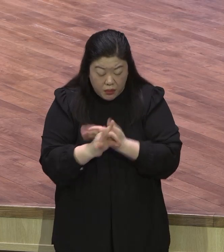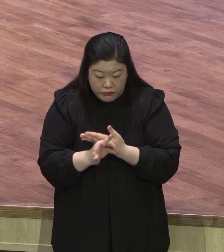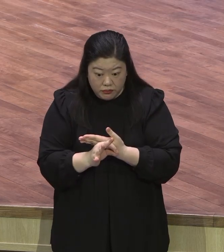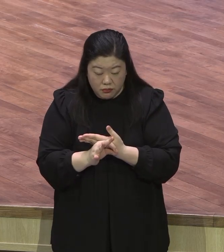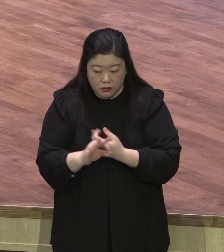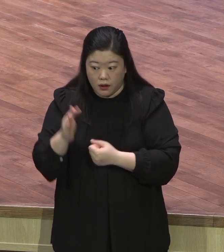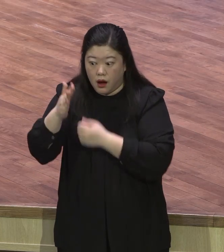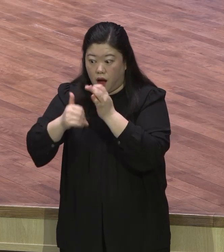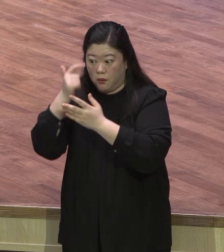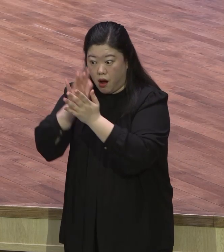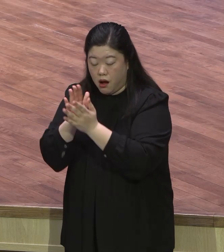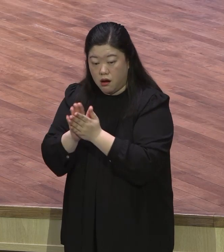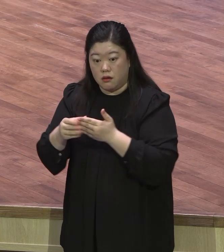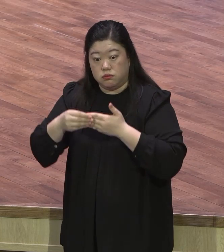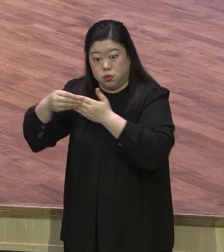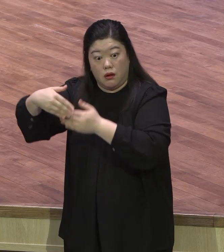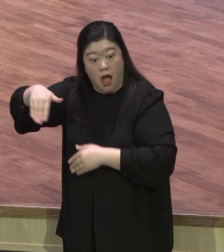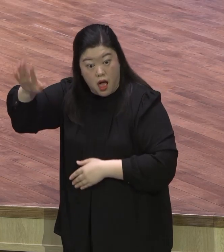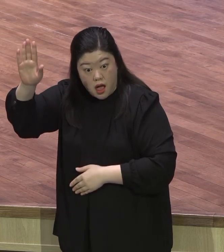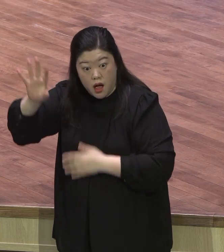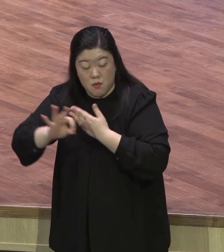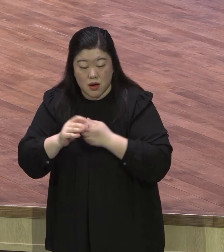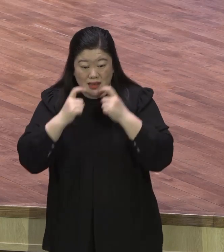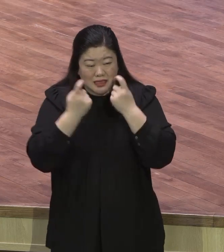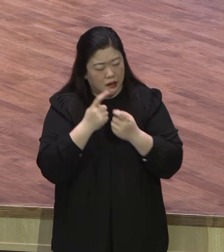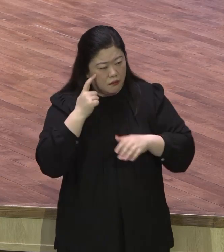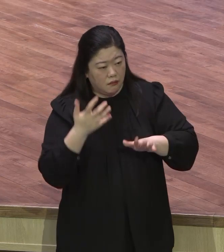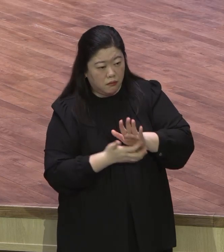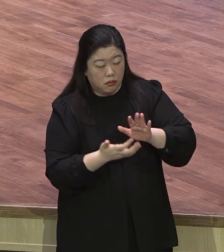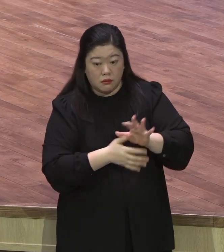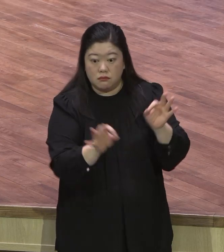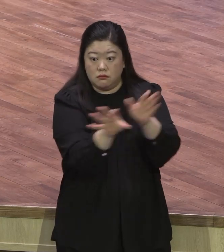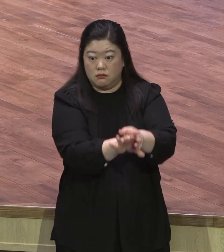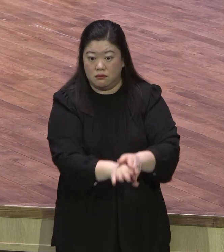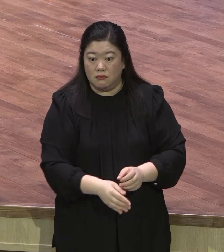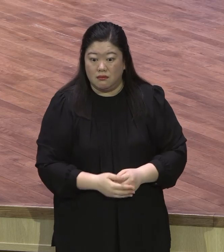함부로 말하지 않습니다 기도하는 사람이기 때문에